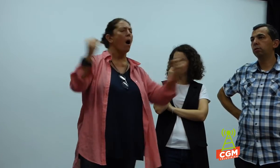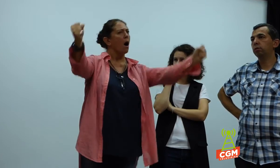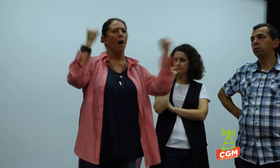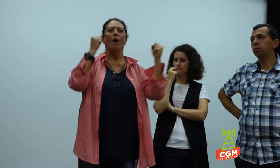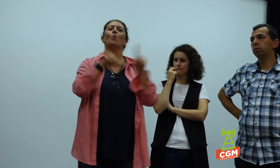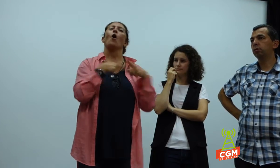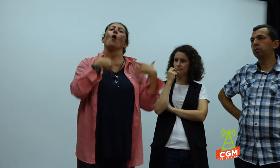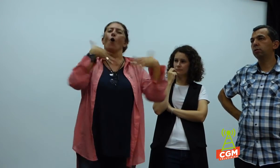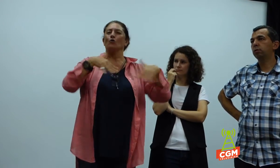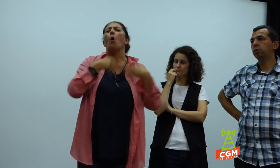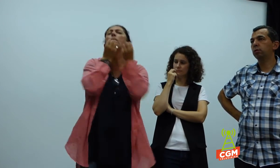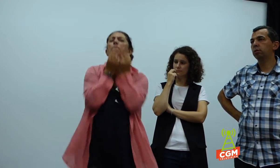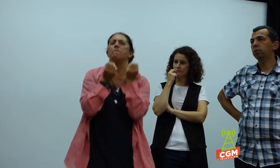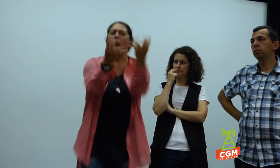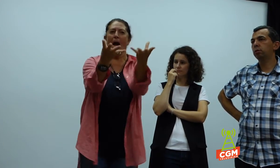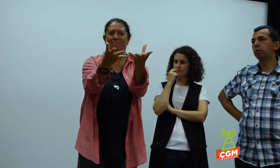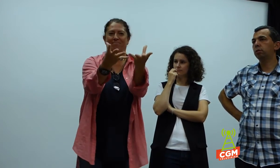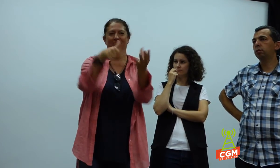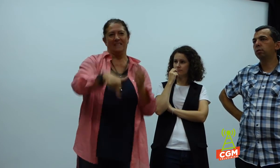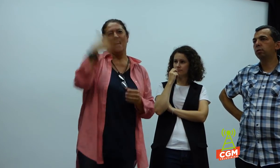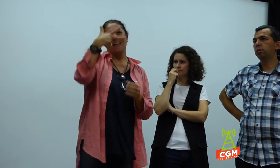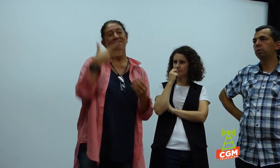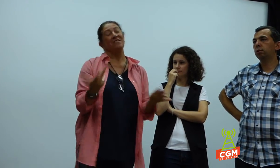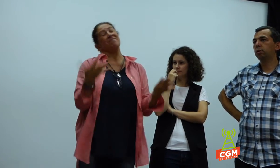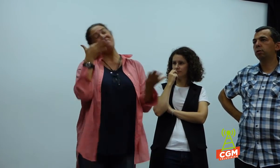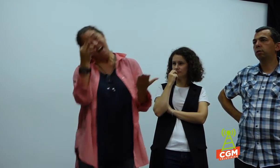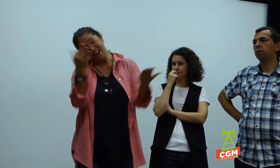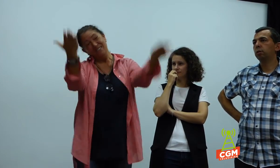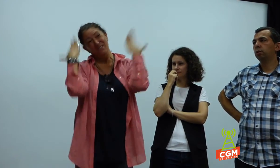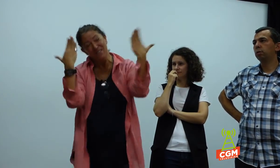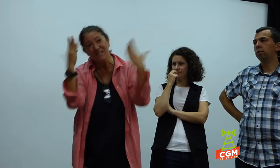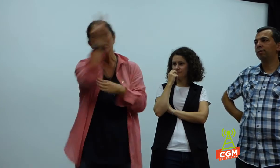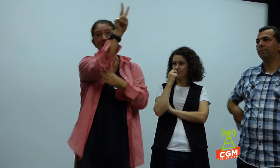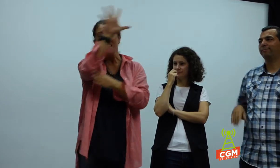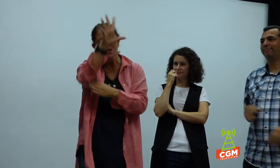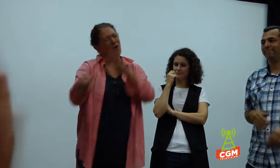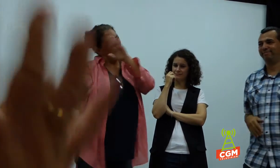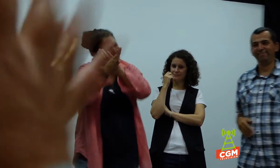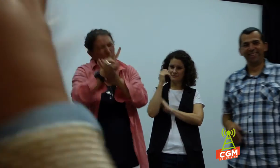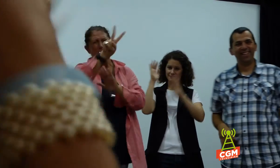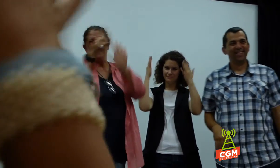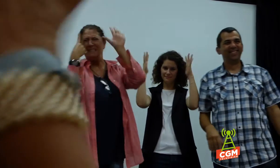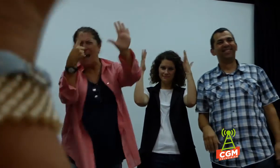que en Europa no lo hayan reconocido, es un logro enorme y es un derecho, y entonces os lo quiero